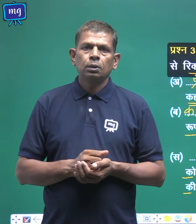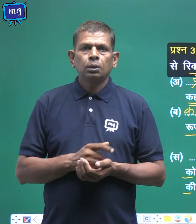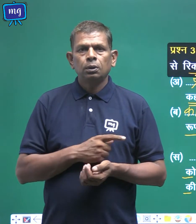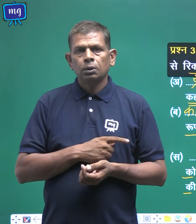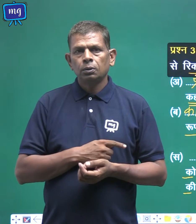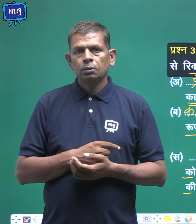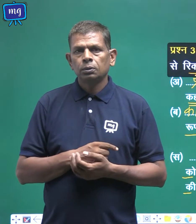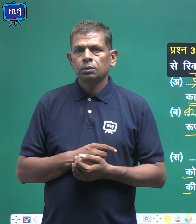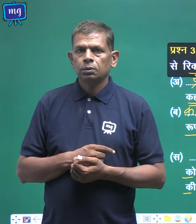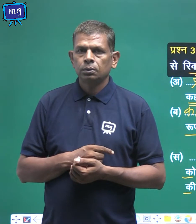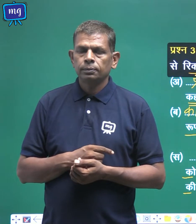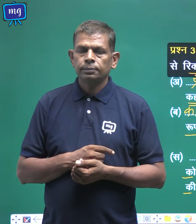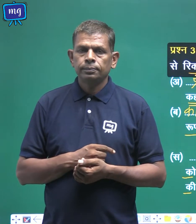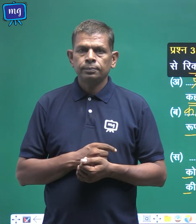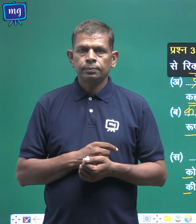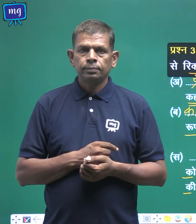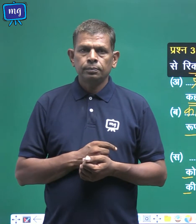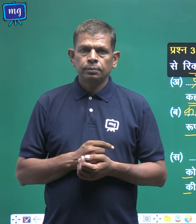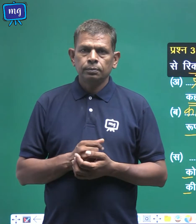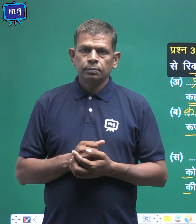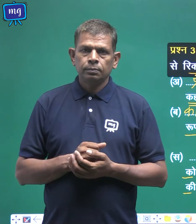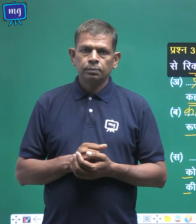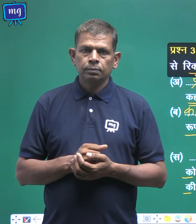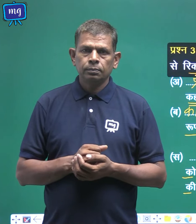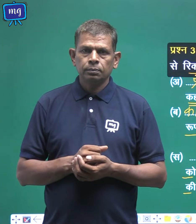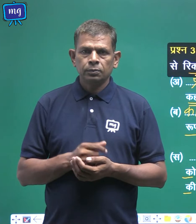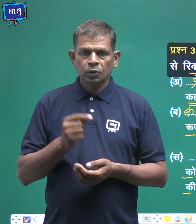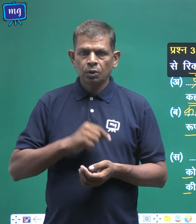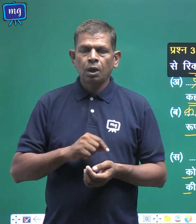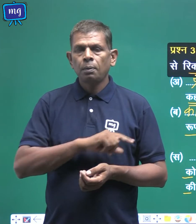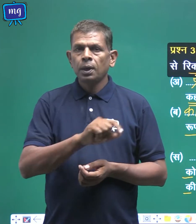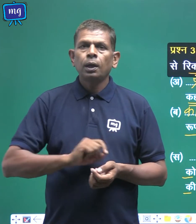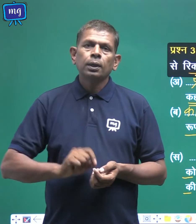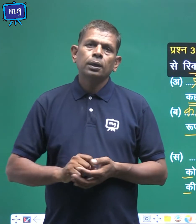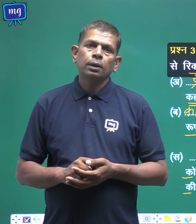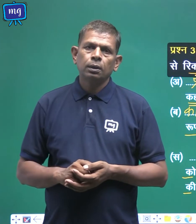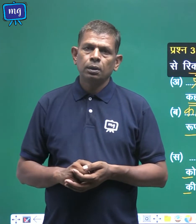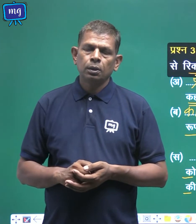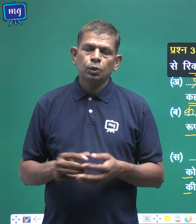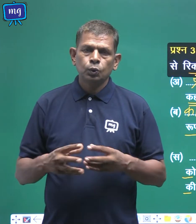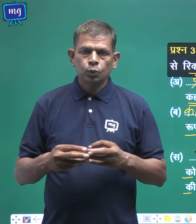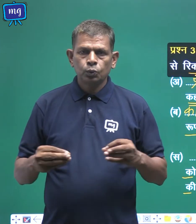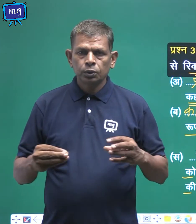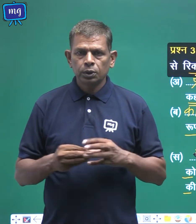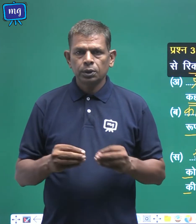सही, वृक्षांश। तो हम यहाँ लिखेंगे